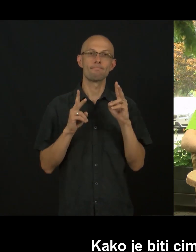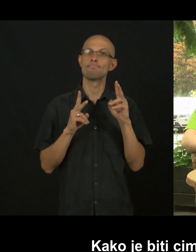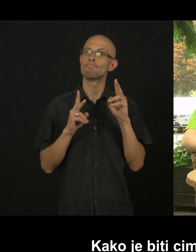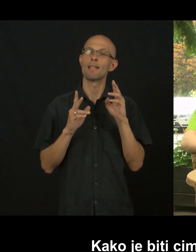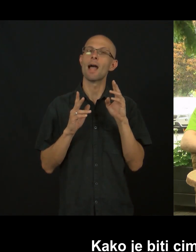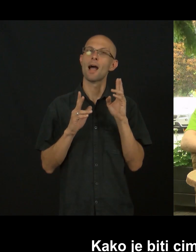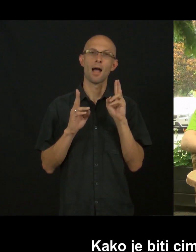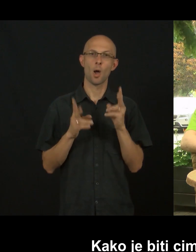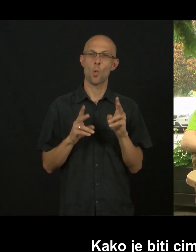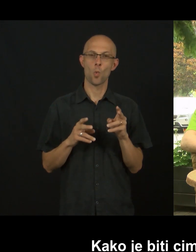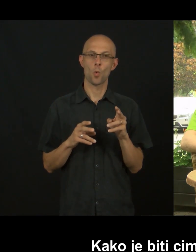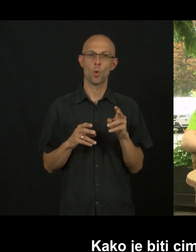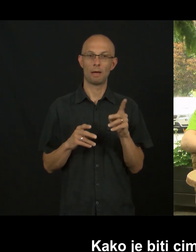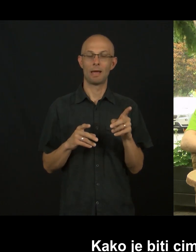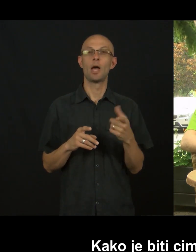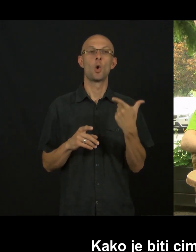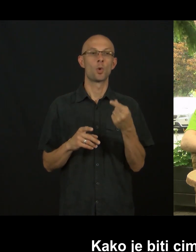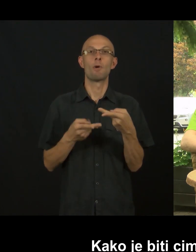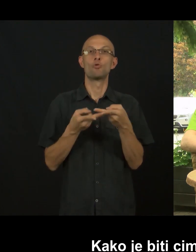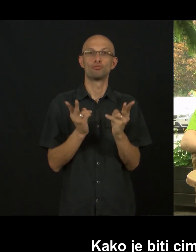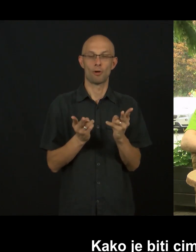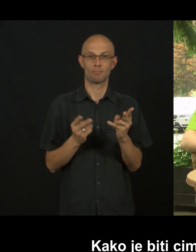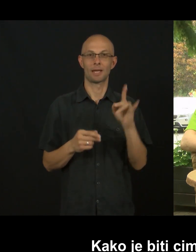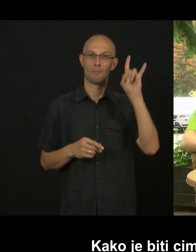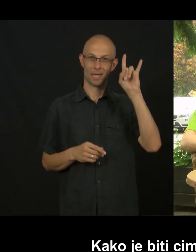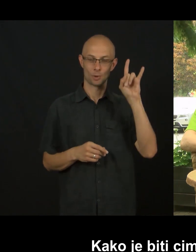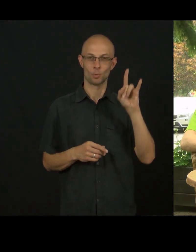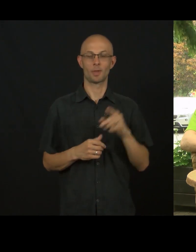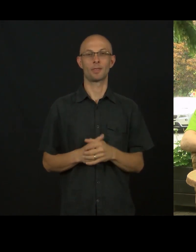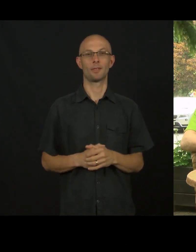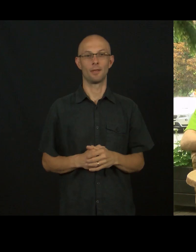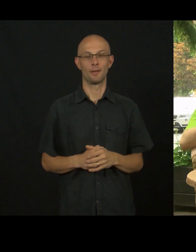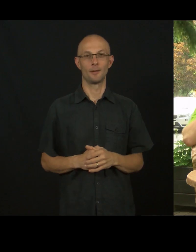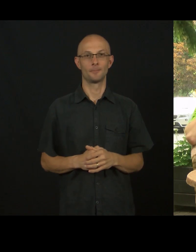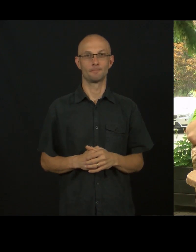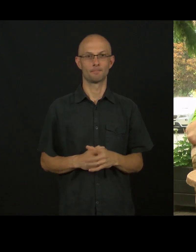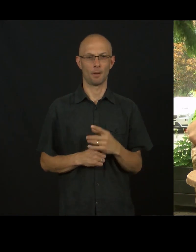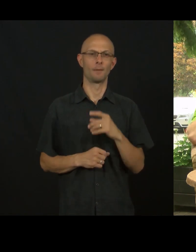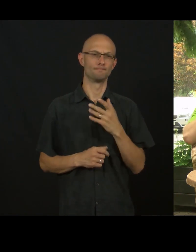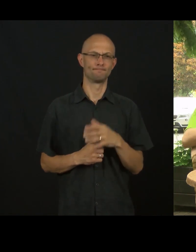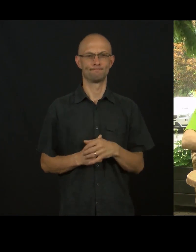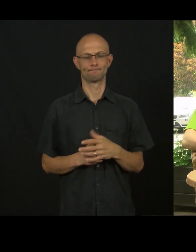Kako je biti Zimmer z Miha Zupanom?